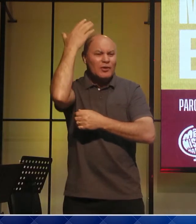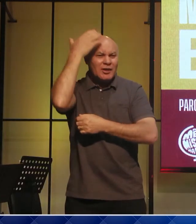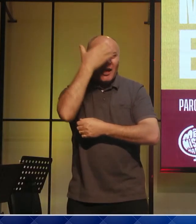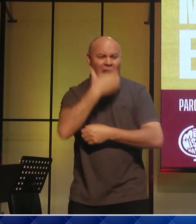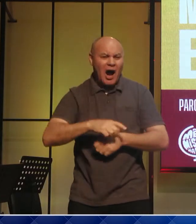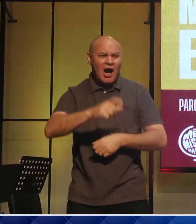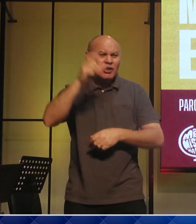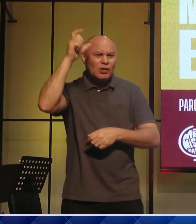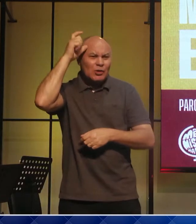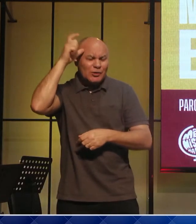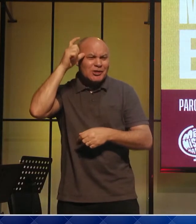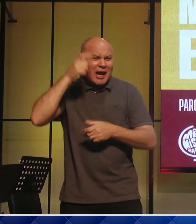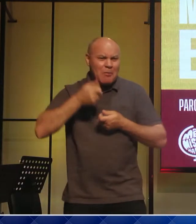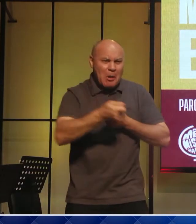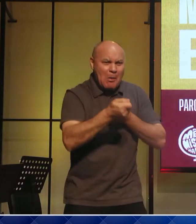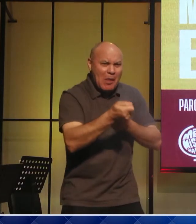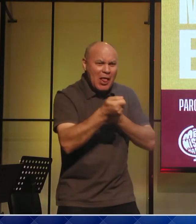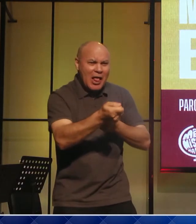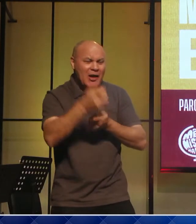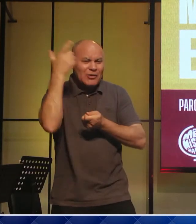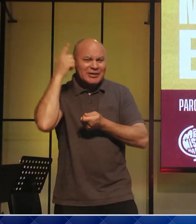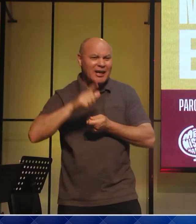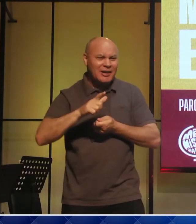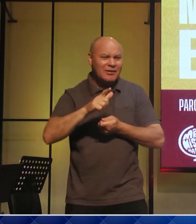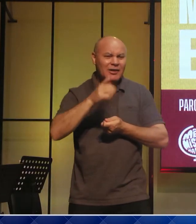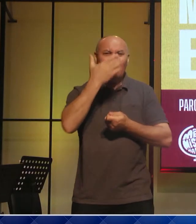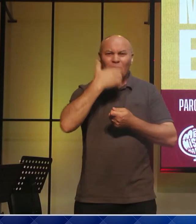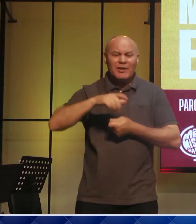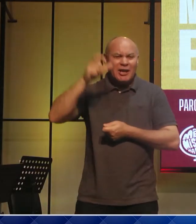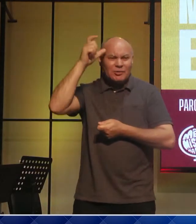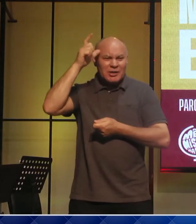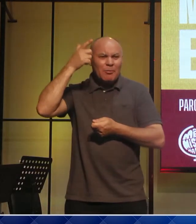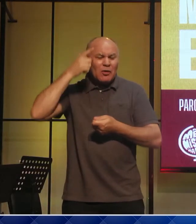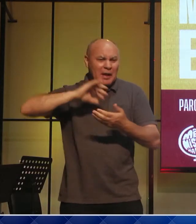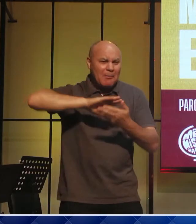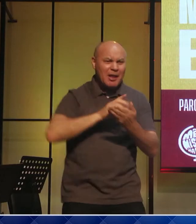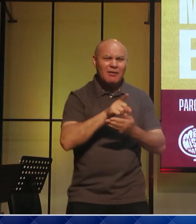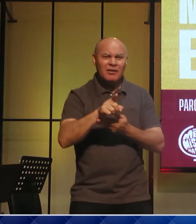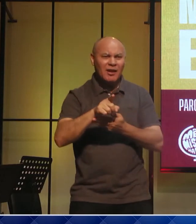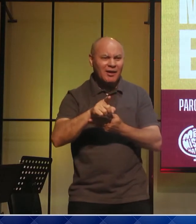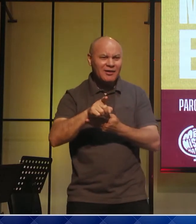destruir? Você acha que tem alguma coisa de algum governante que te pode destruir?